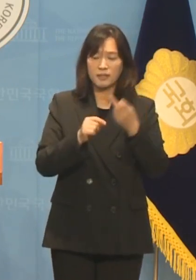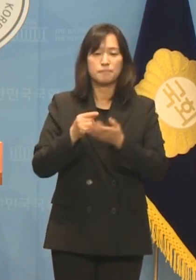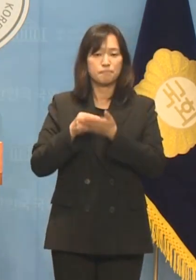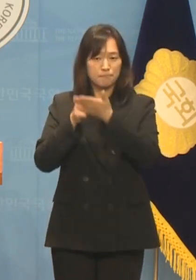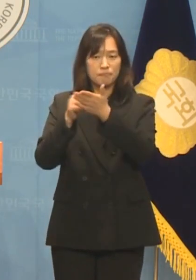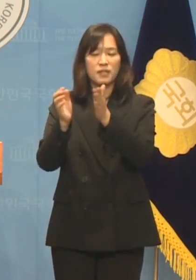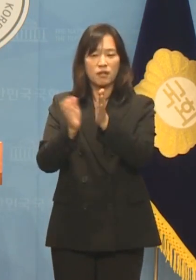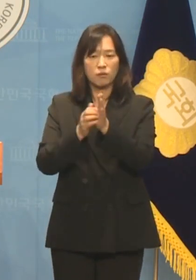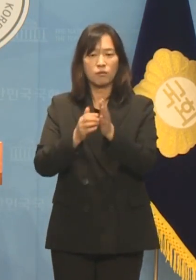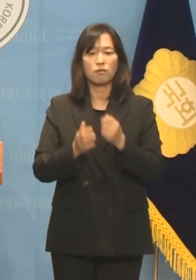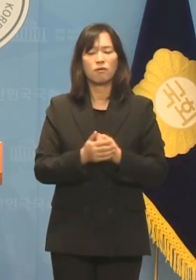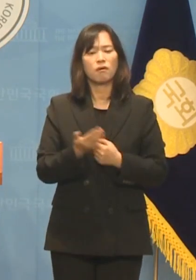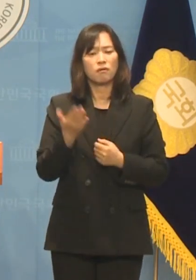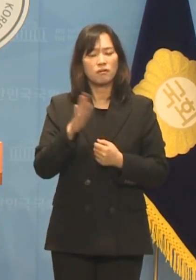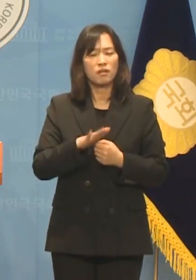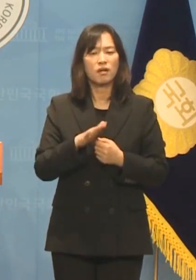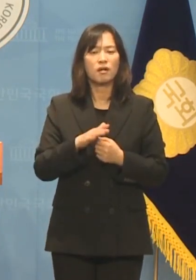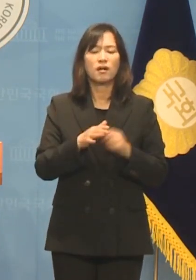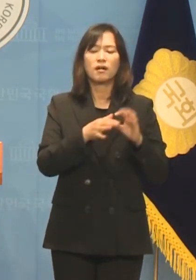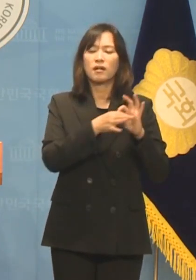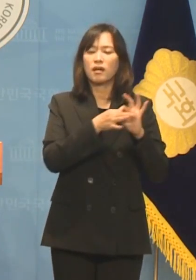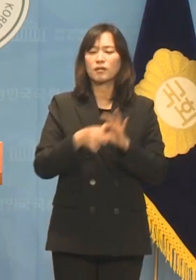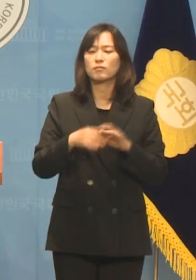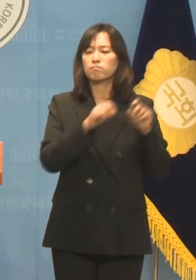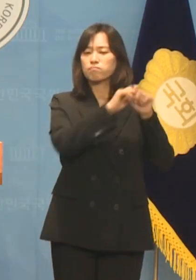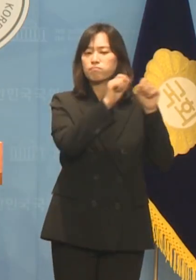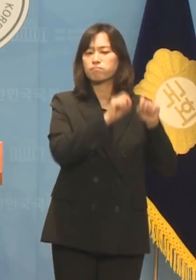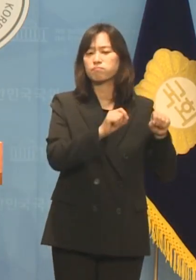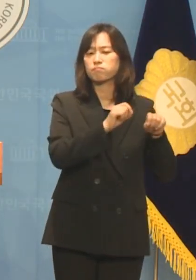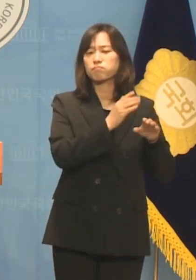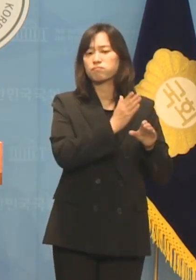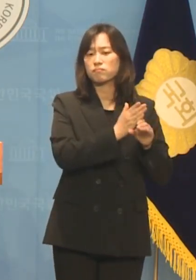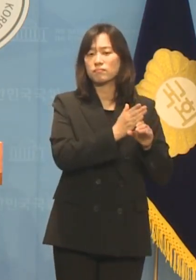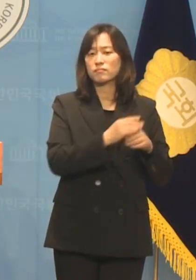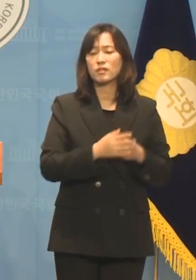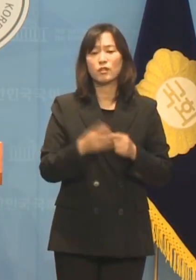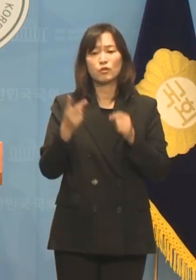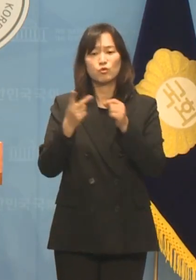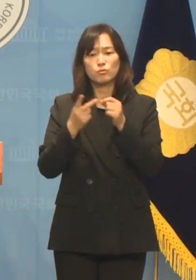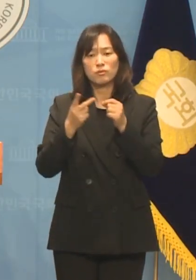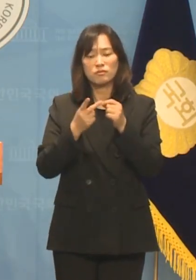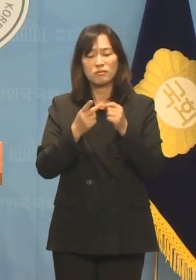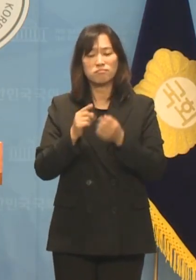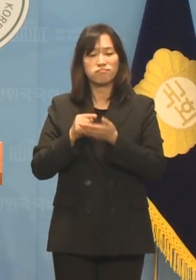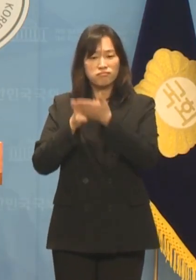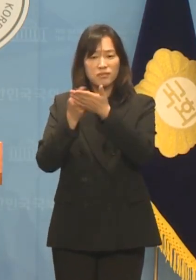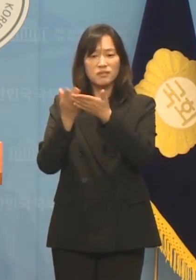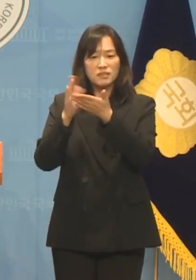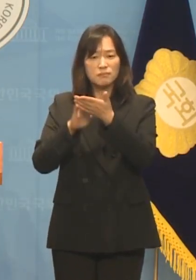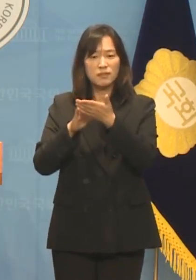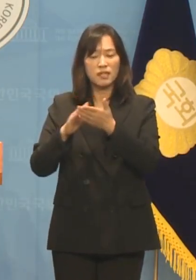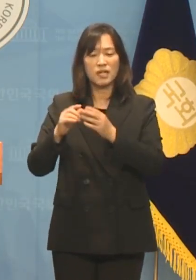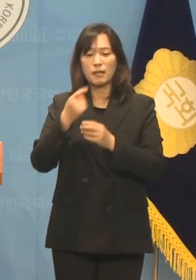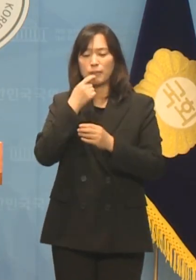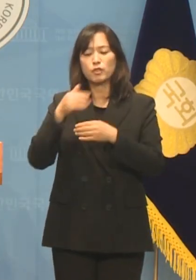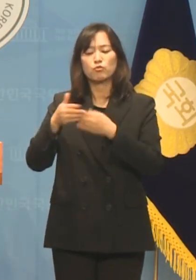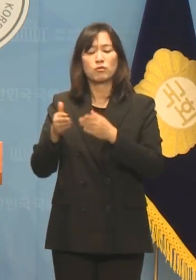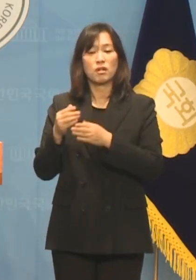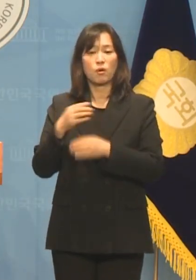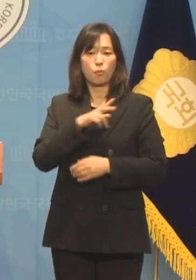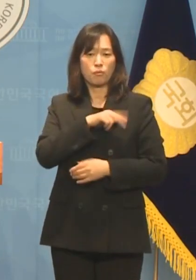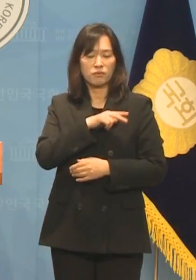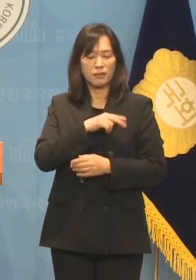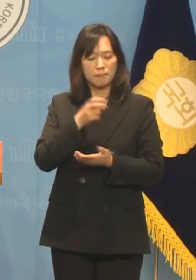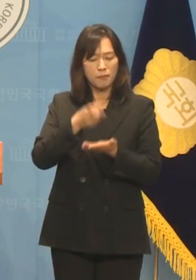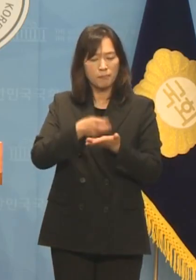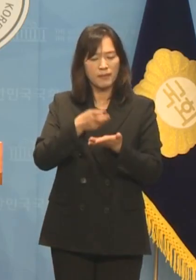후에 그러나 몇 달째 묶여 있습니다. 두 번이나 소위에 상정됐지만 민주당 의원님들이 법